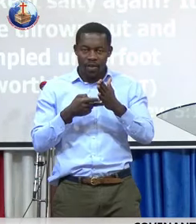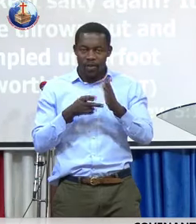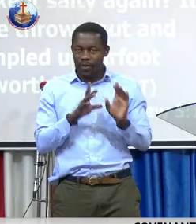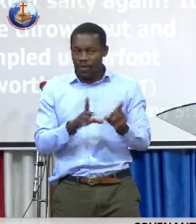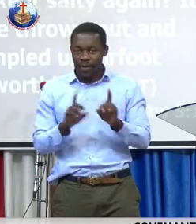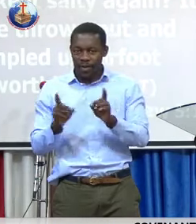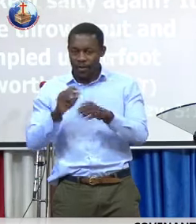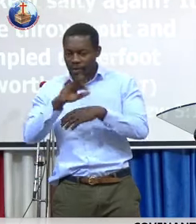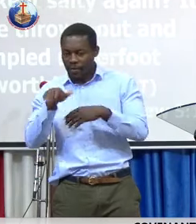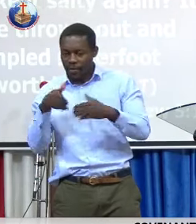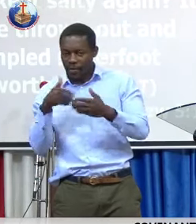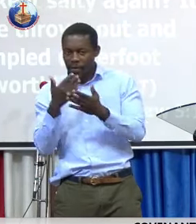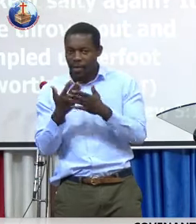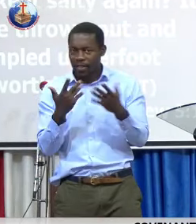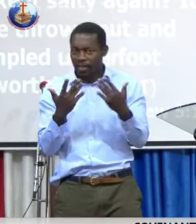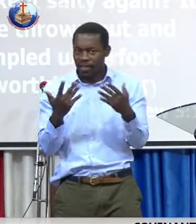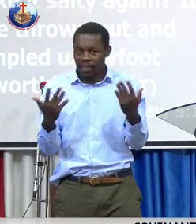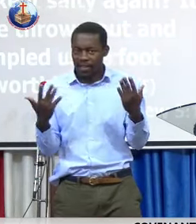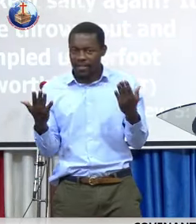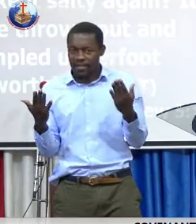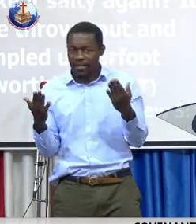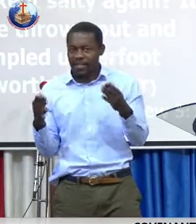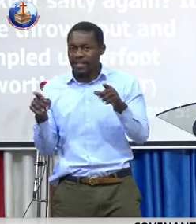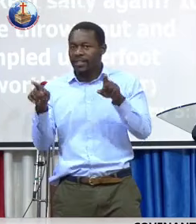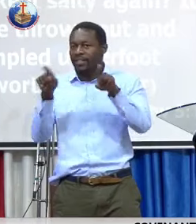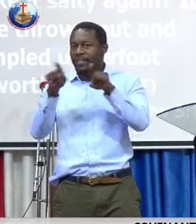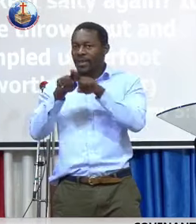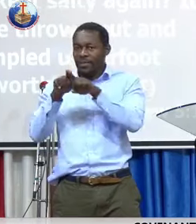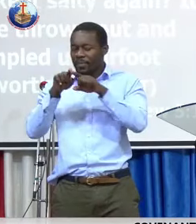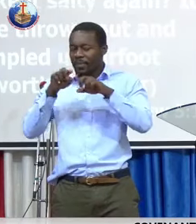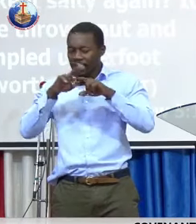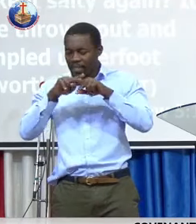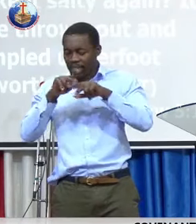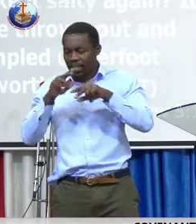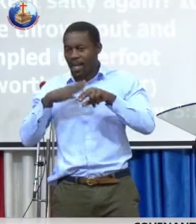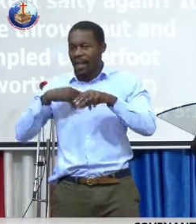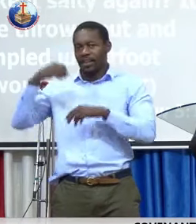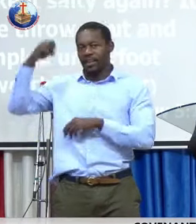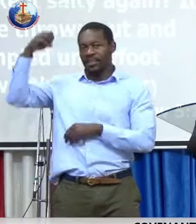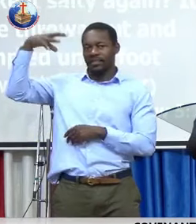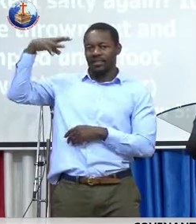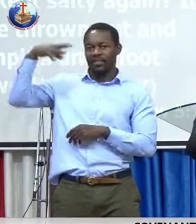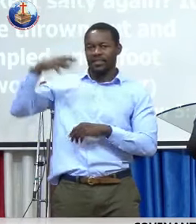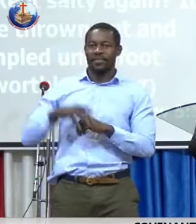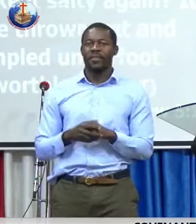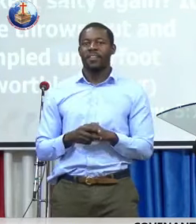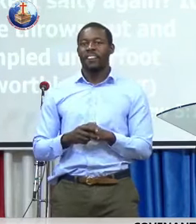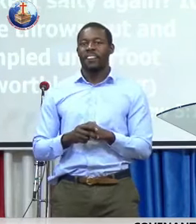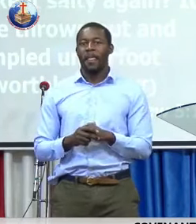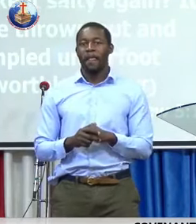mienendo fulani. Likened to the characteristics of salt and light. Inayofananishwa na chumvi na